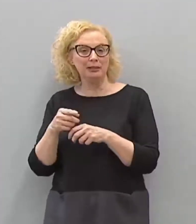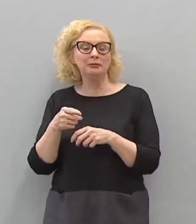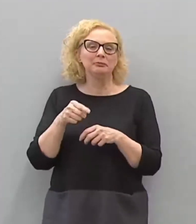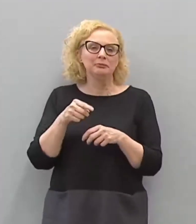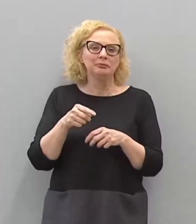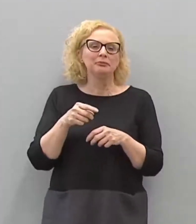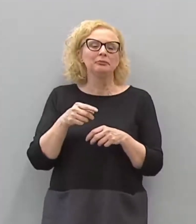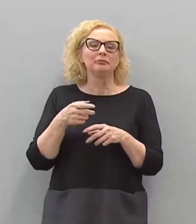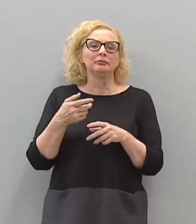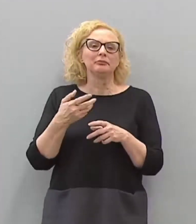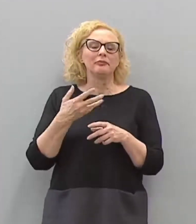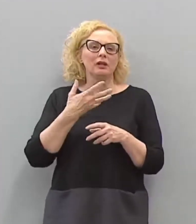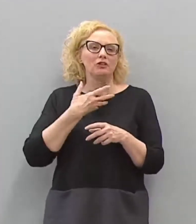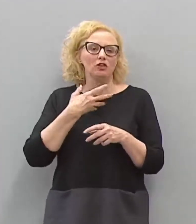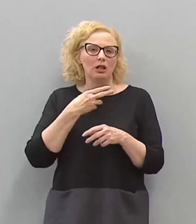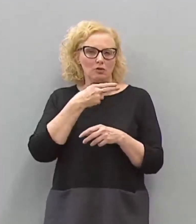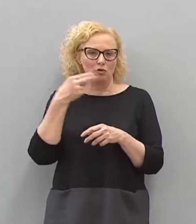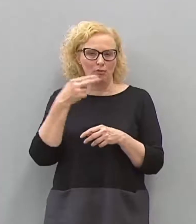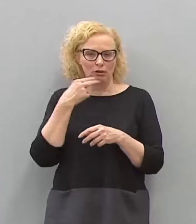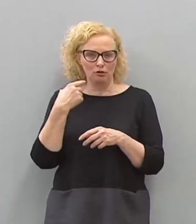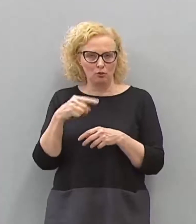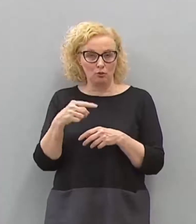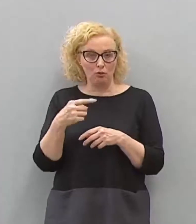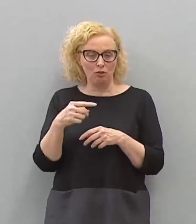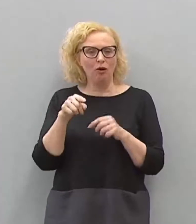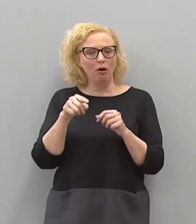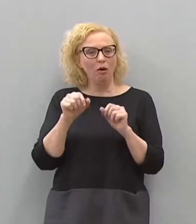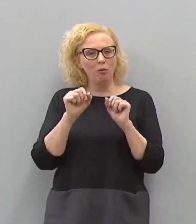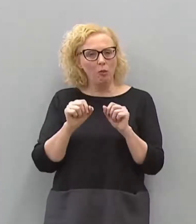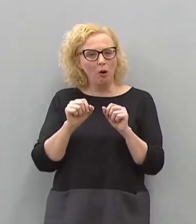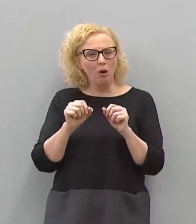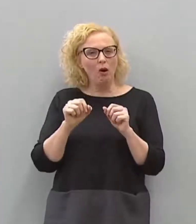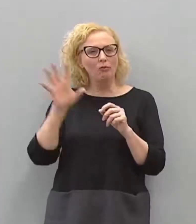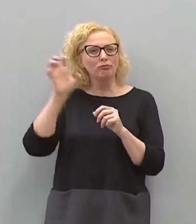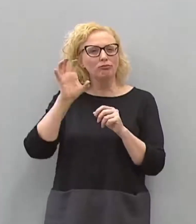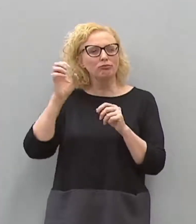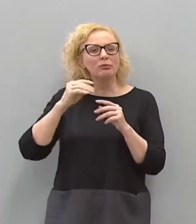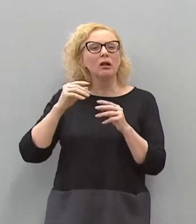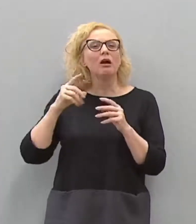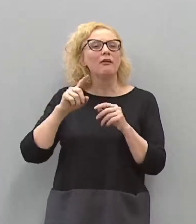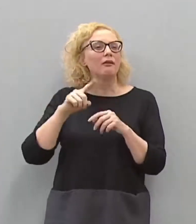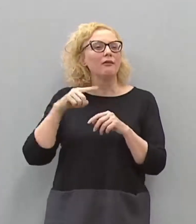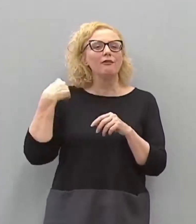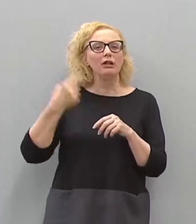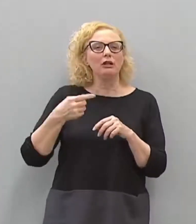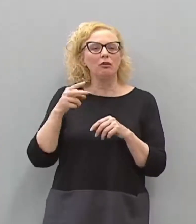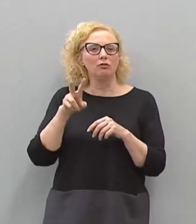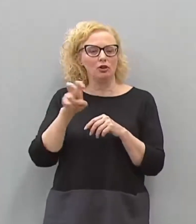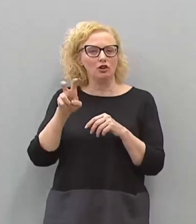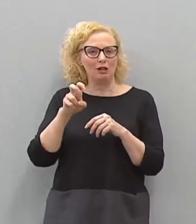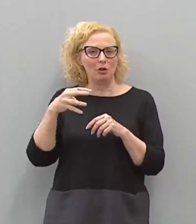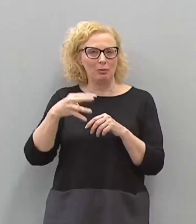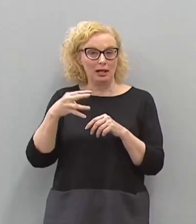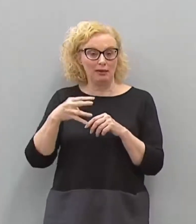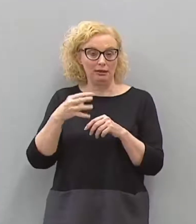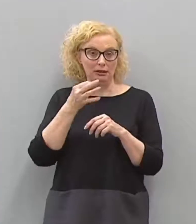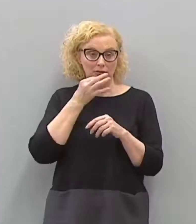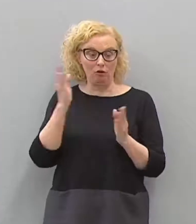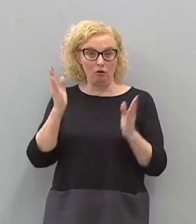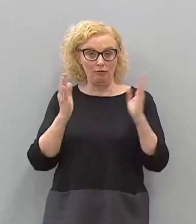quindi fiber to the cabinet con possibilità di erogare banda fino a 200 megabit quindi prestazioni decisamente superiori rispetto